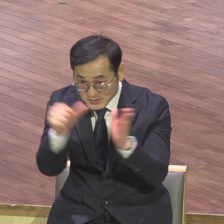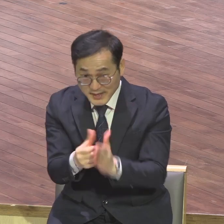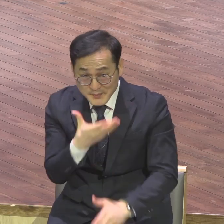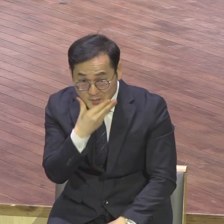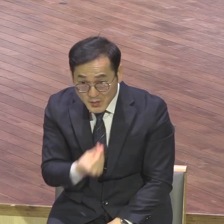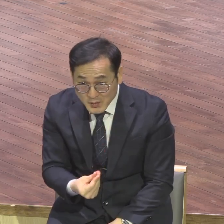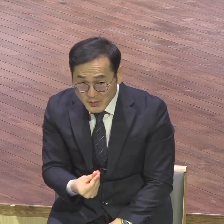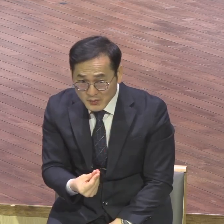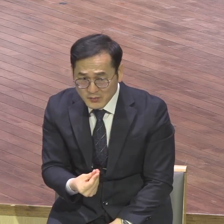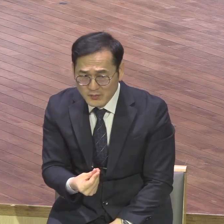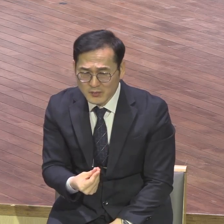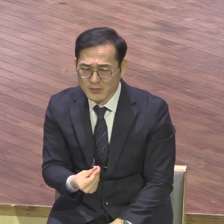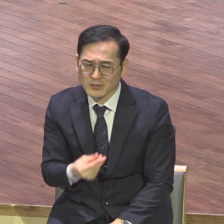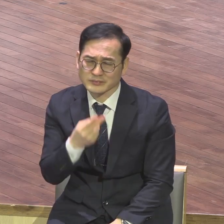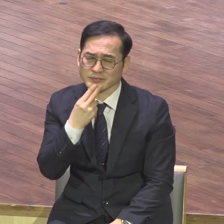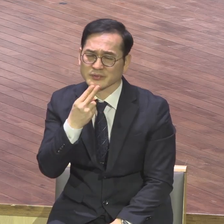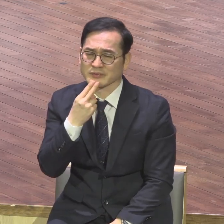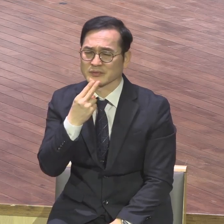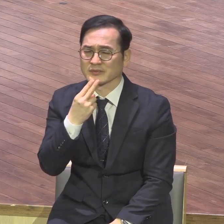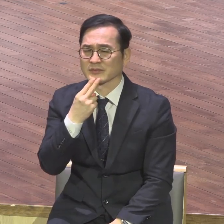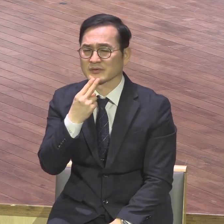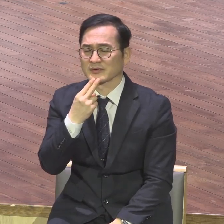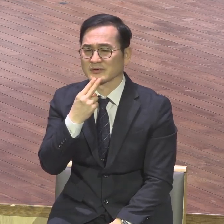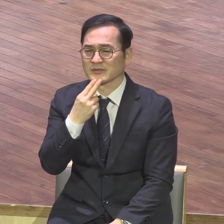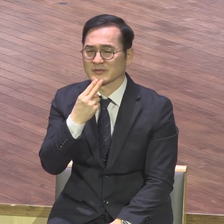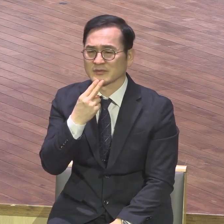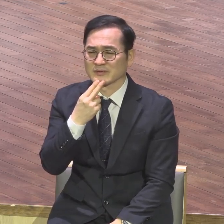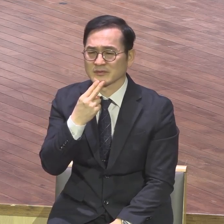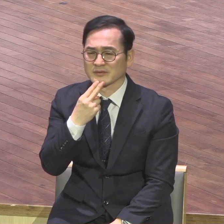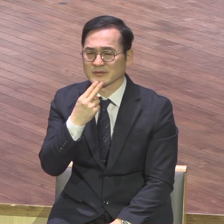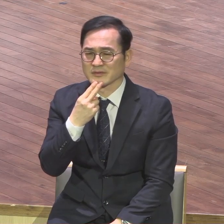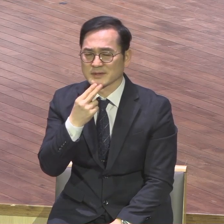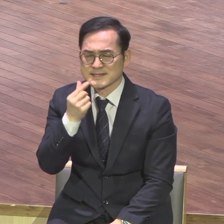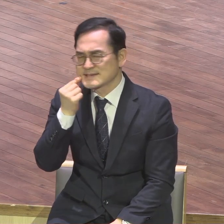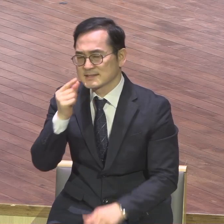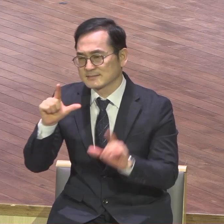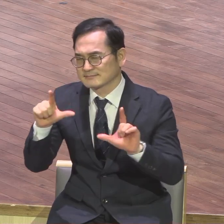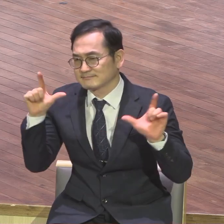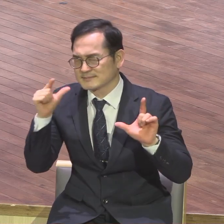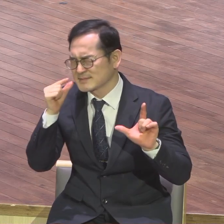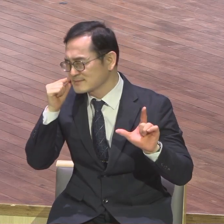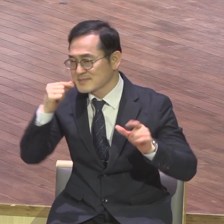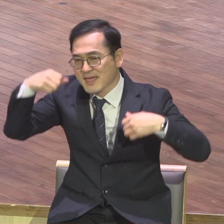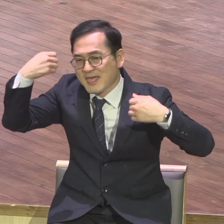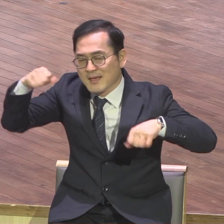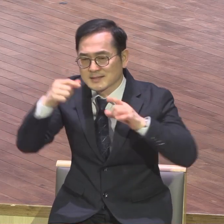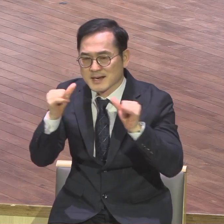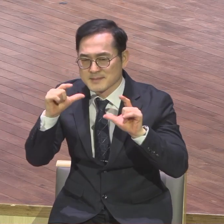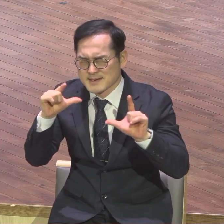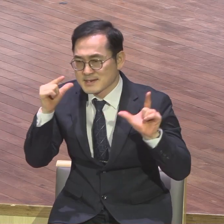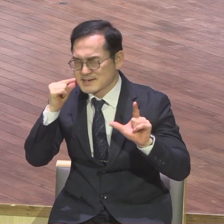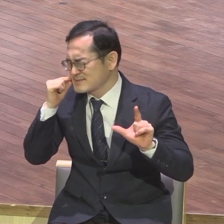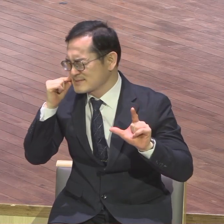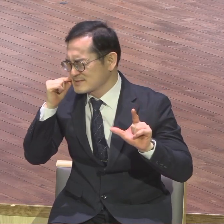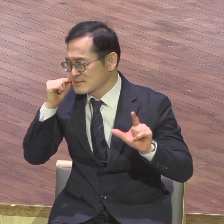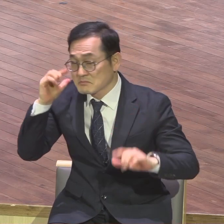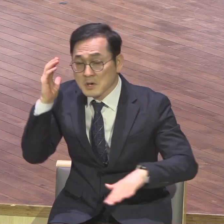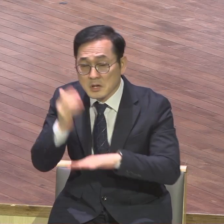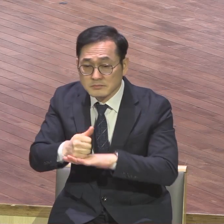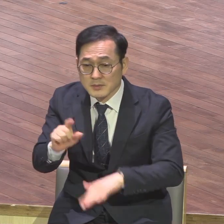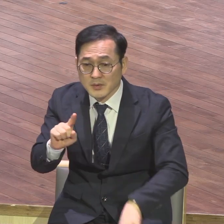사람들의 물질, 권력, 그 말로가 뭐였습니까? 그 인기, 그 유명한 배우들, 탤런트, 이 말로가